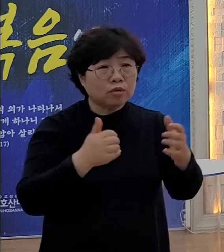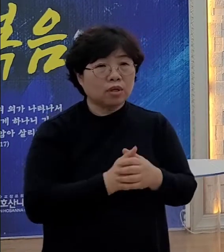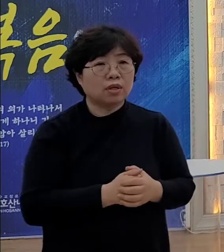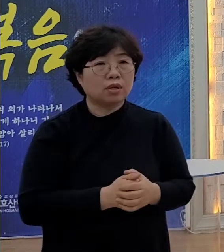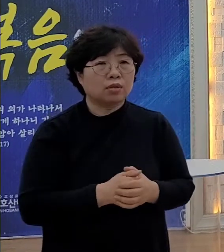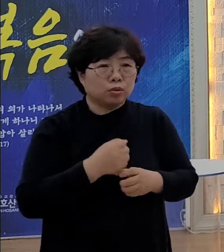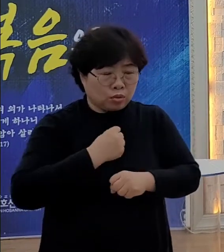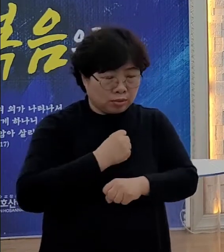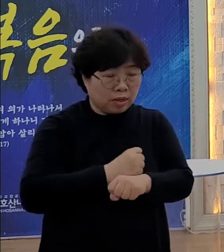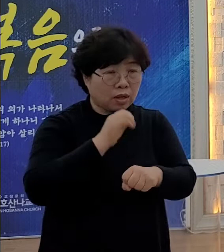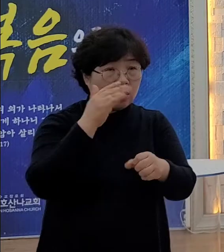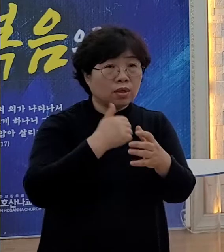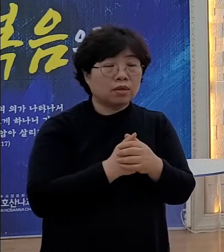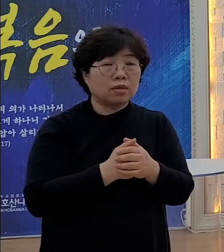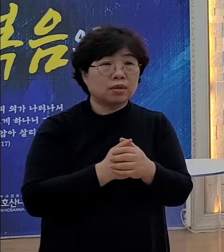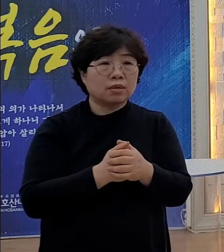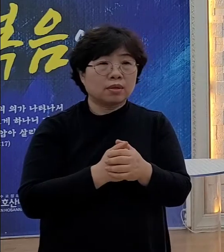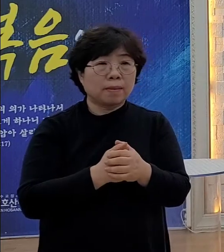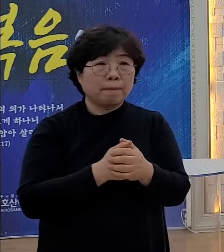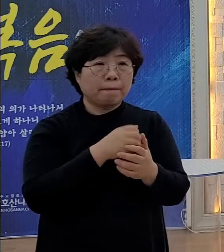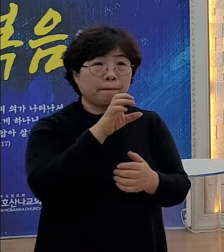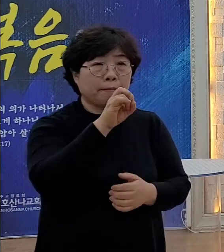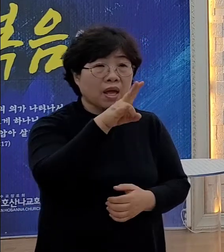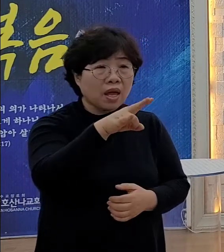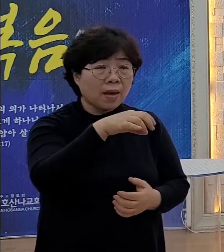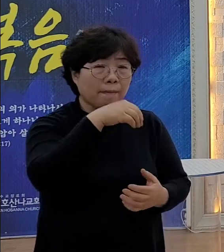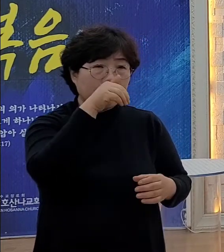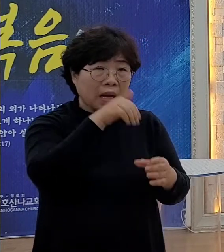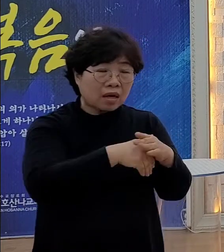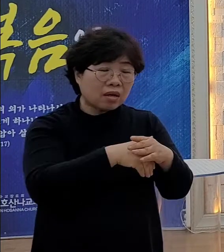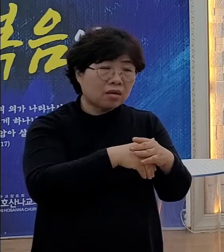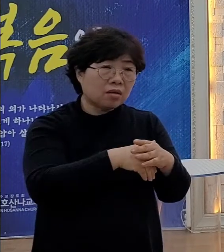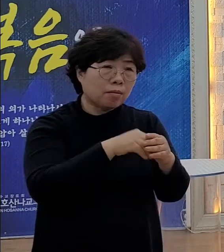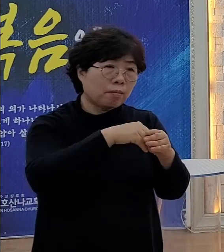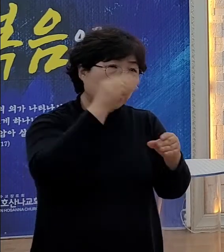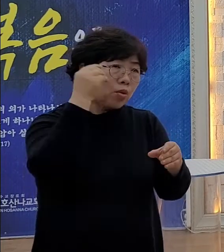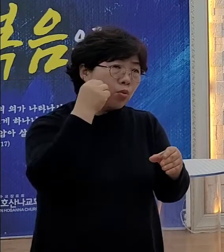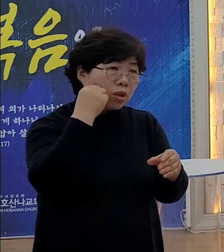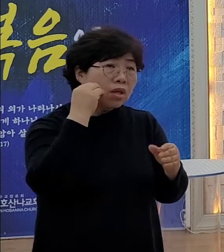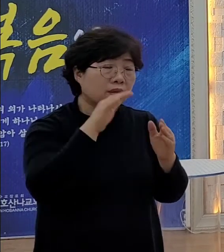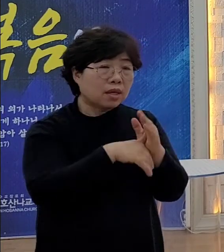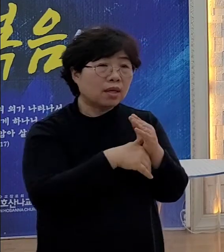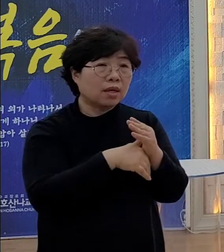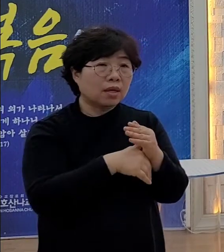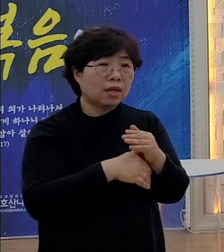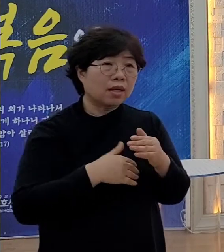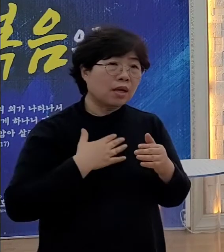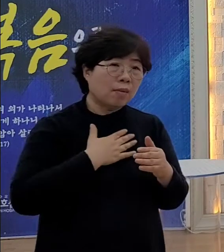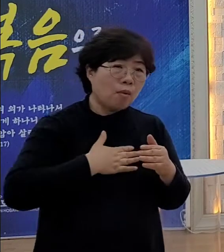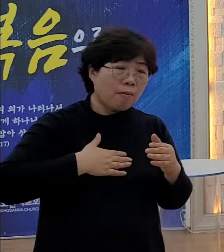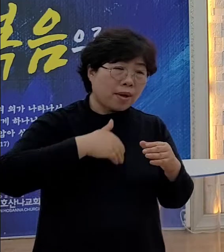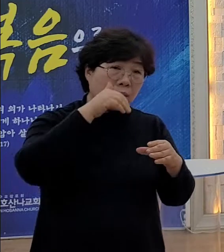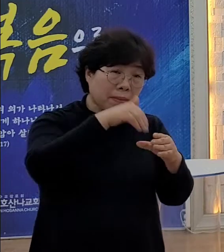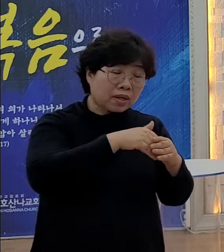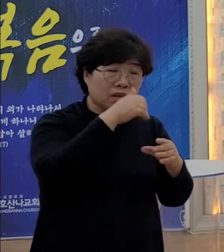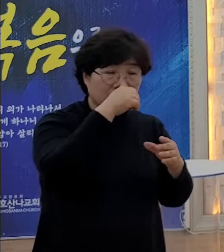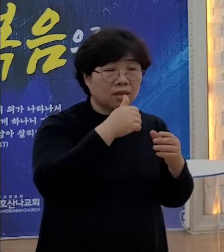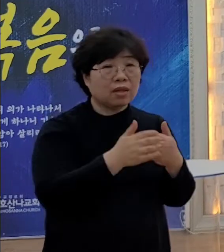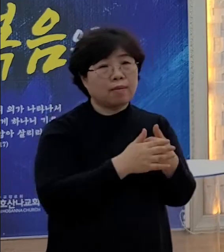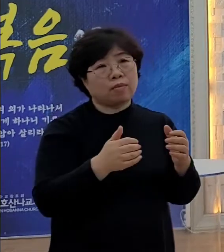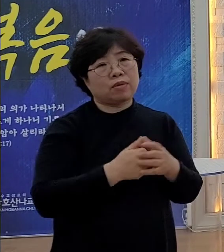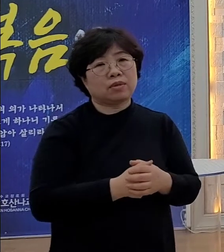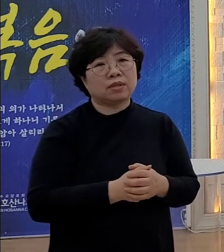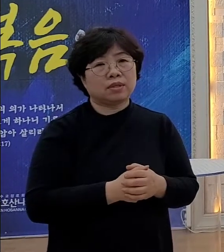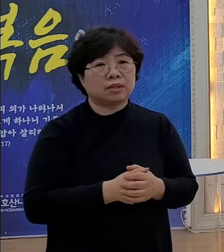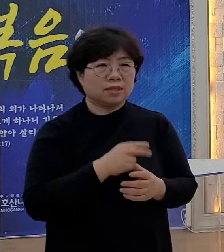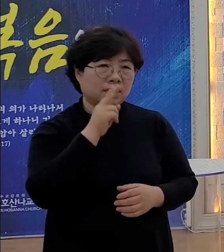말이죠. 근데 이게 폐에 박혀가지고 안 나오면 이렇게 몸에 박혀 있잖아요. 중금속처럼. 그래서 이게 우리